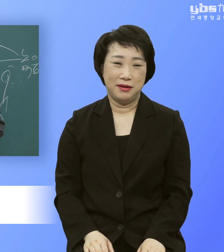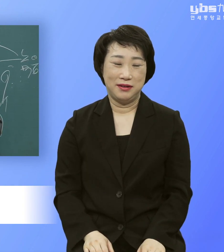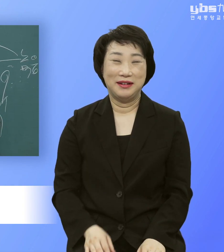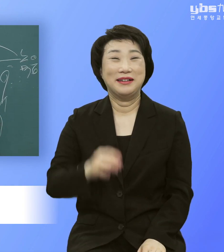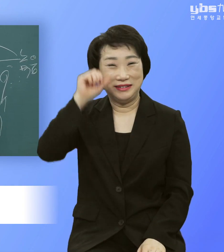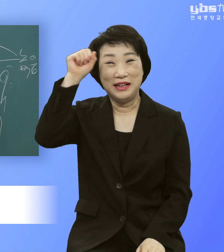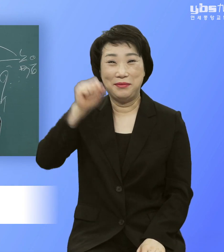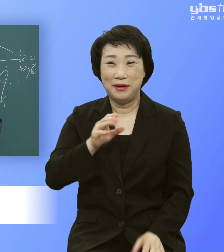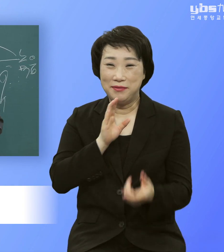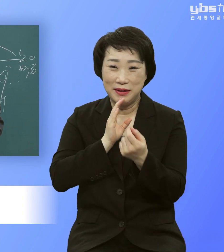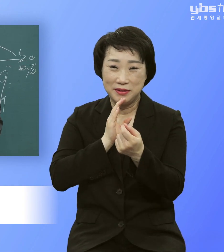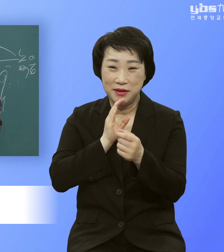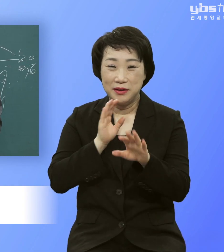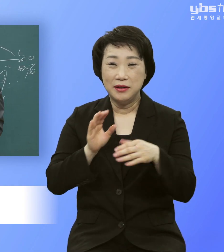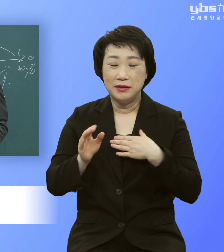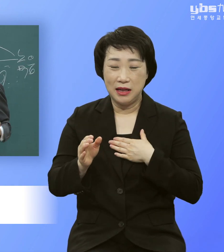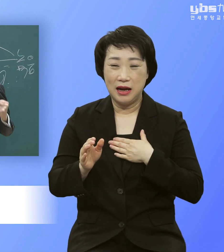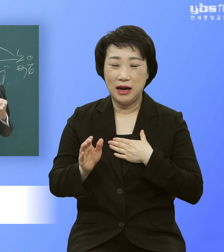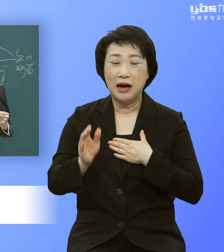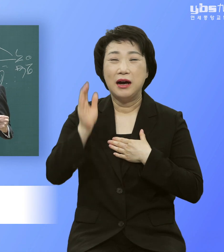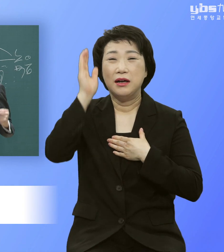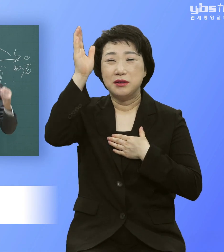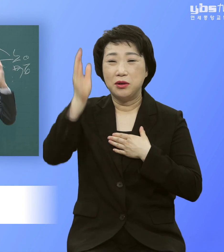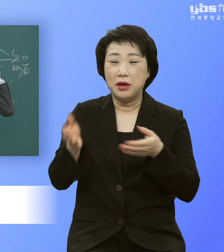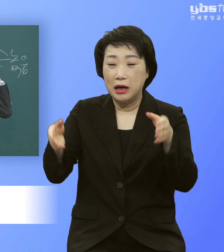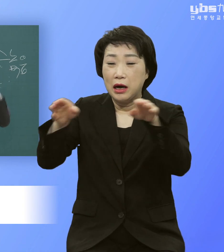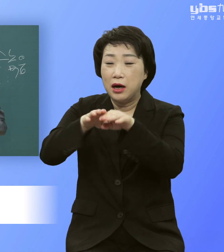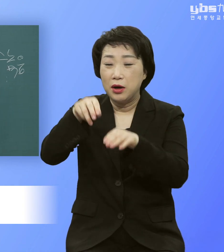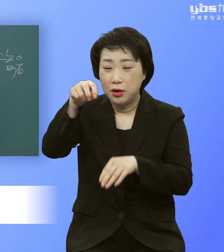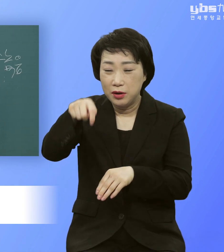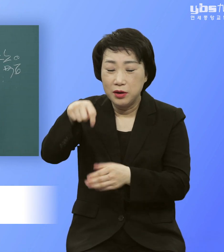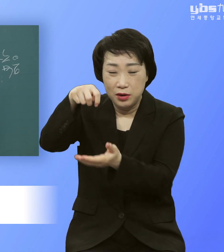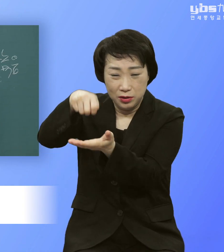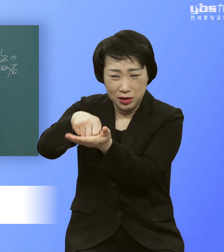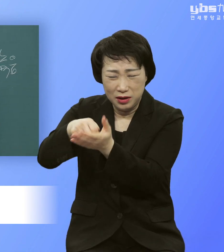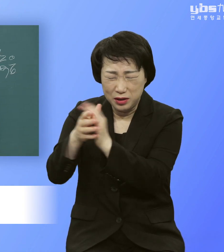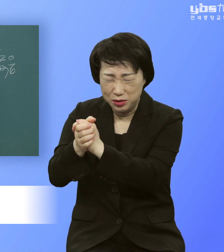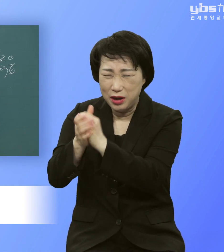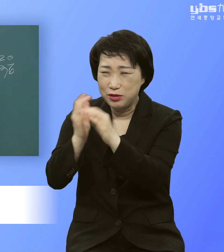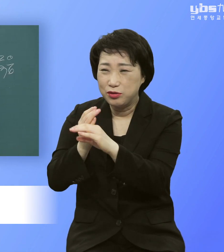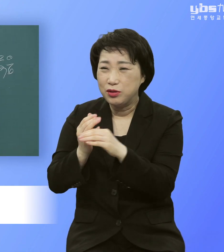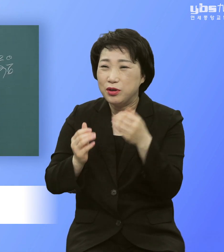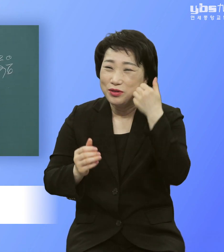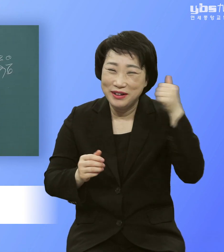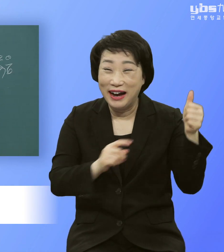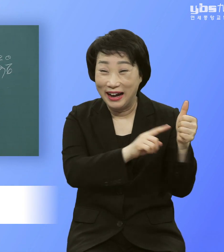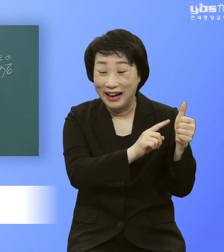초새벽이죠. 내가 흥단해서 기도하는데 뒤서 그래, 목사님